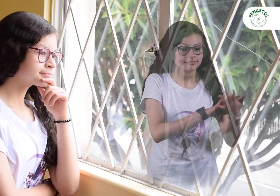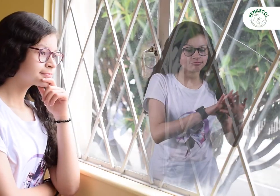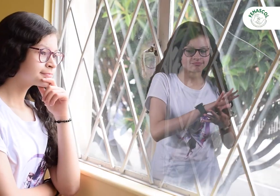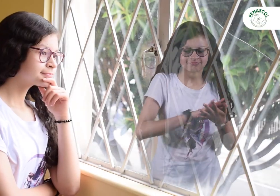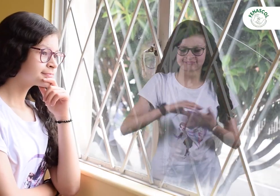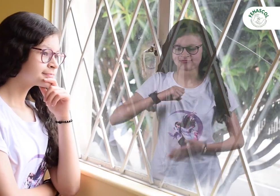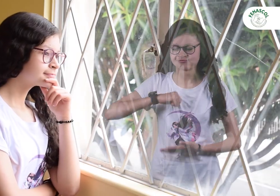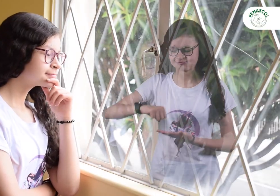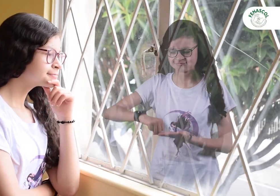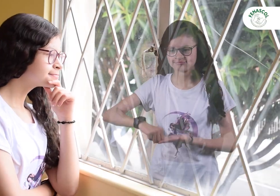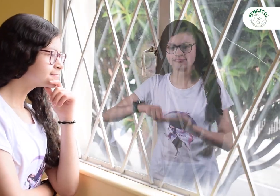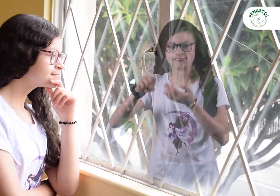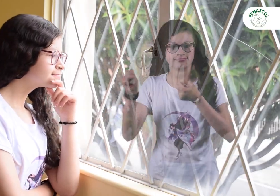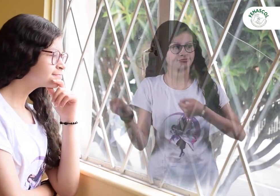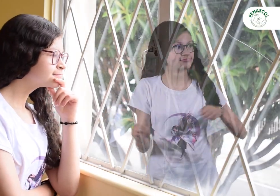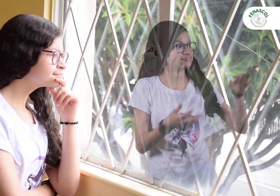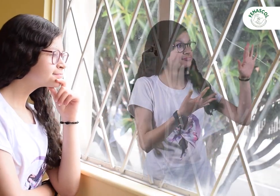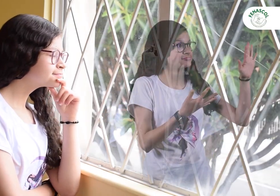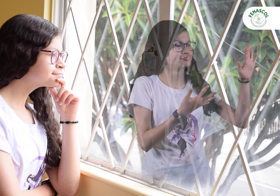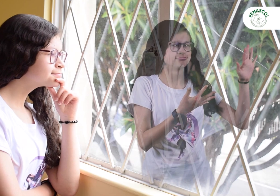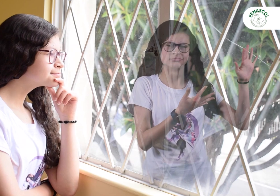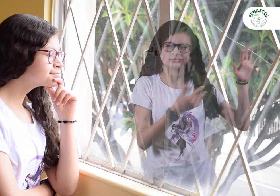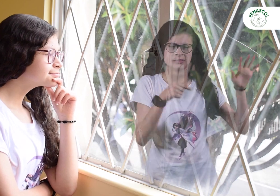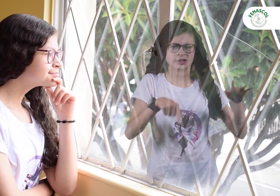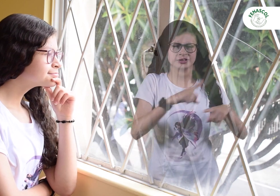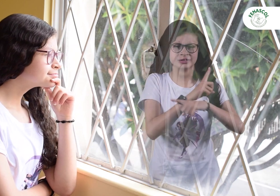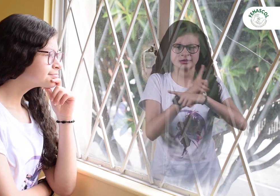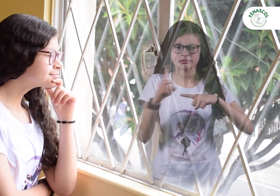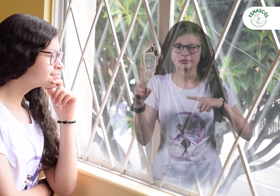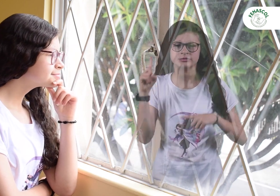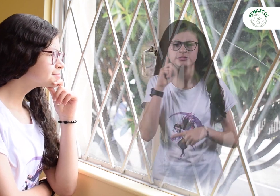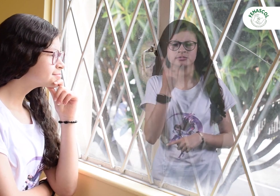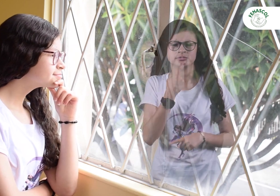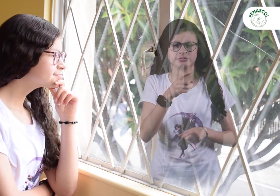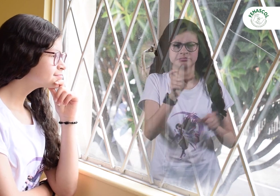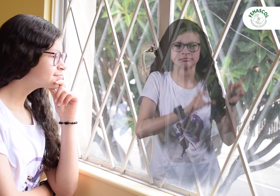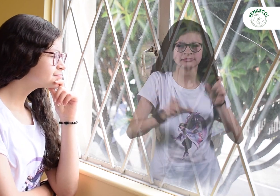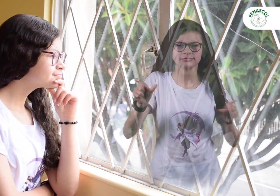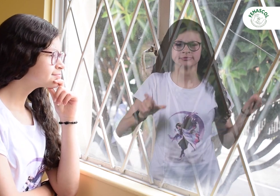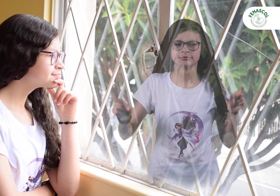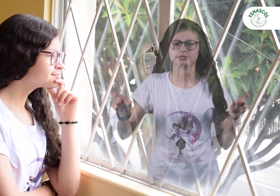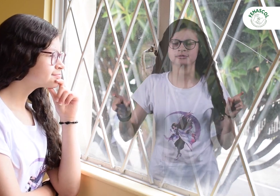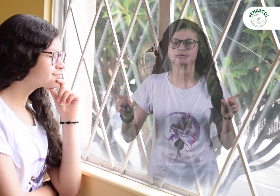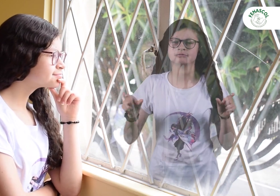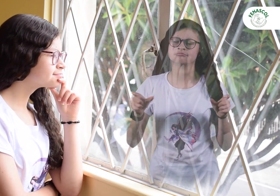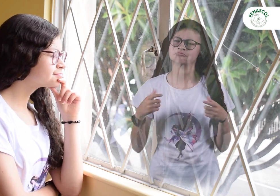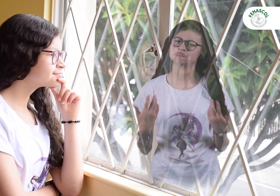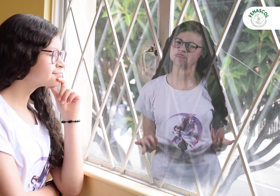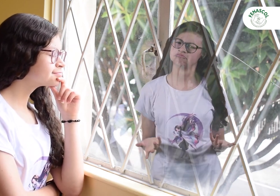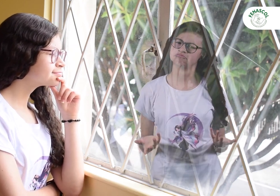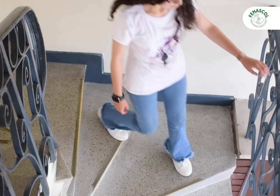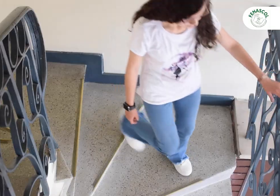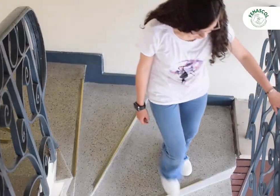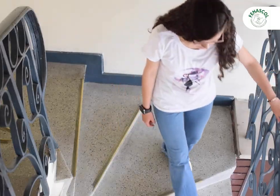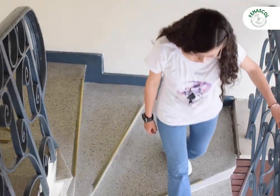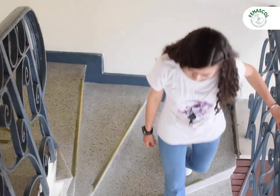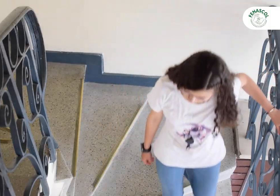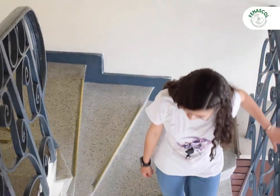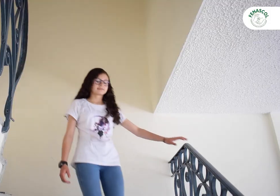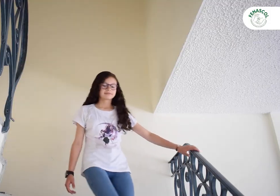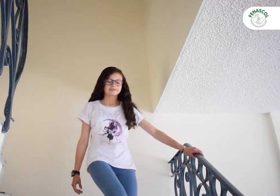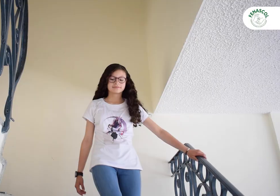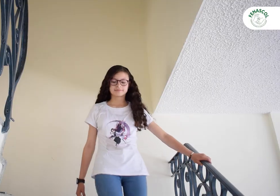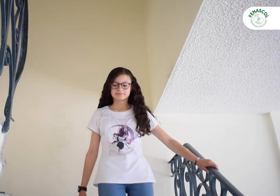Realcemos los derechos de las lenguas de señas. Eso es parte de la Semana Internacional de las Personas Sordas. ¿Pero qué es?